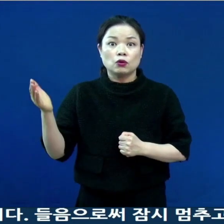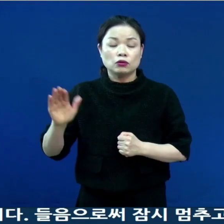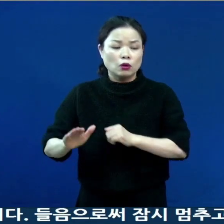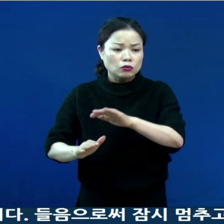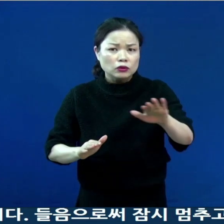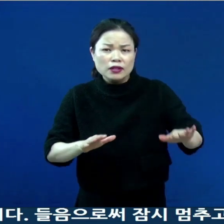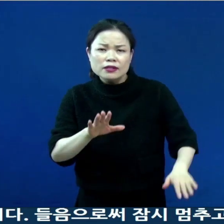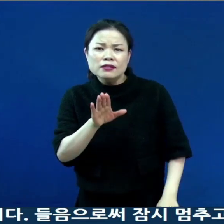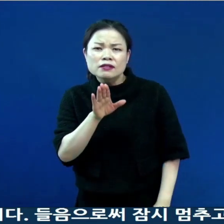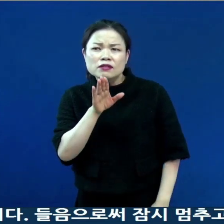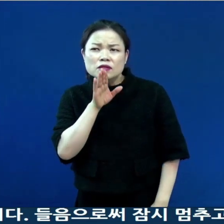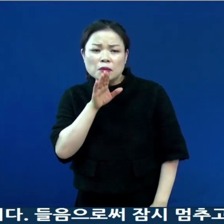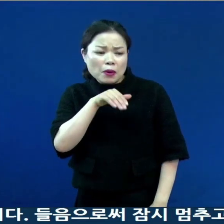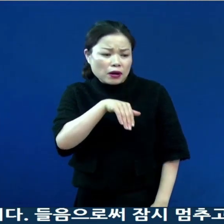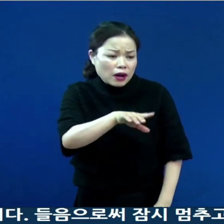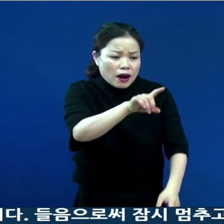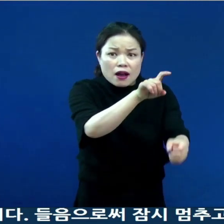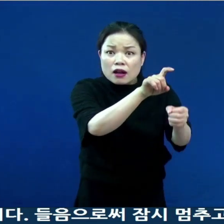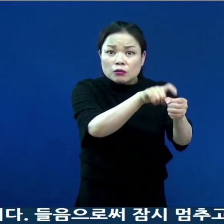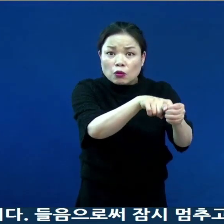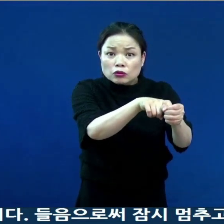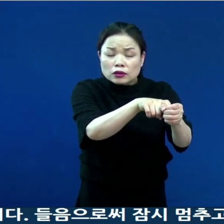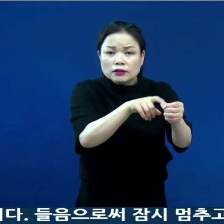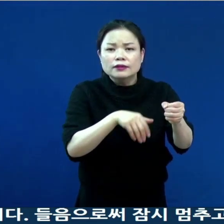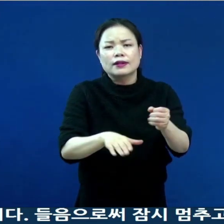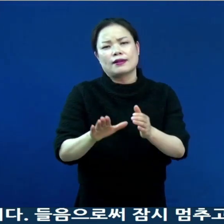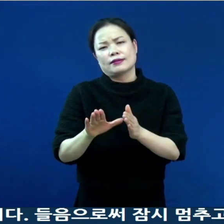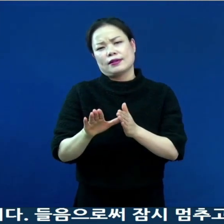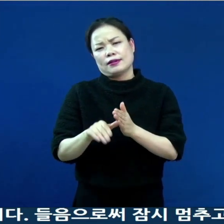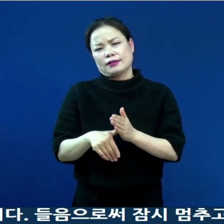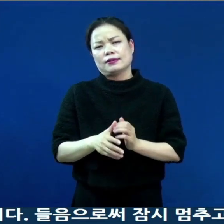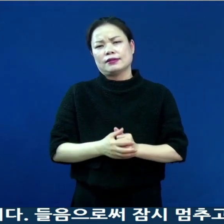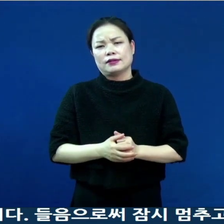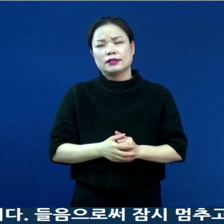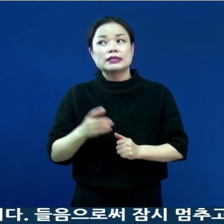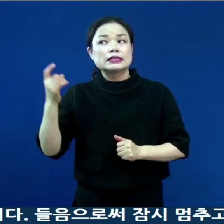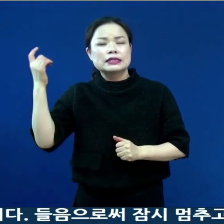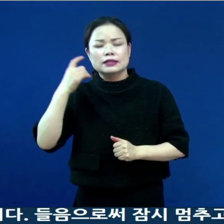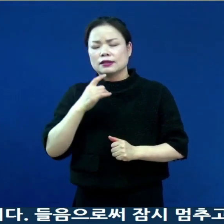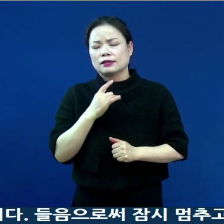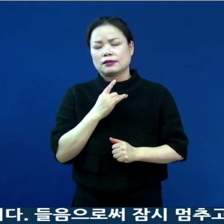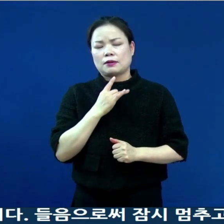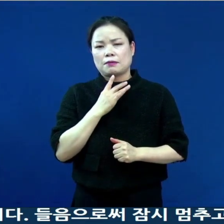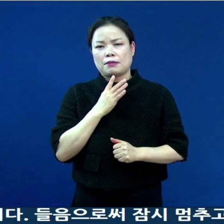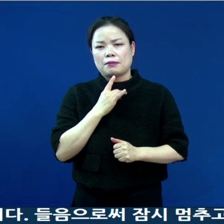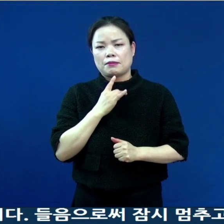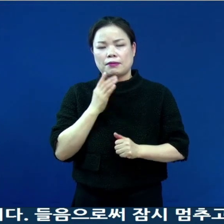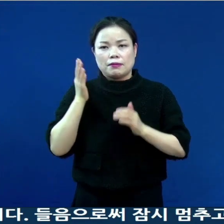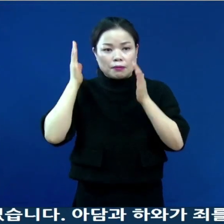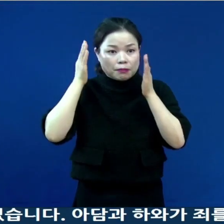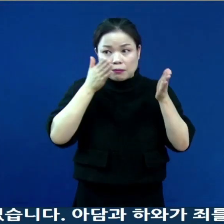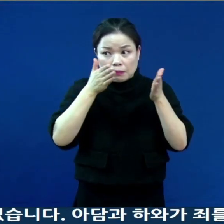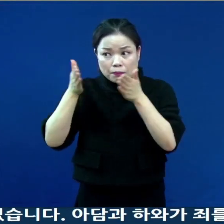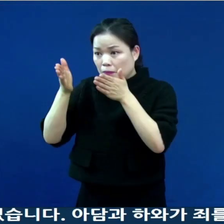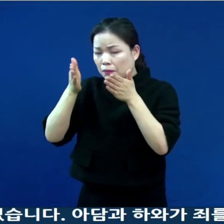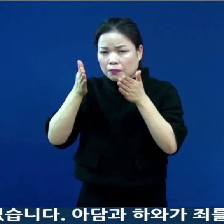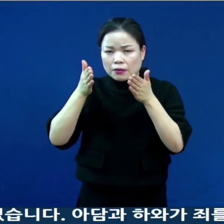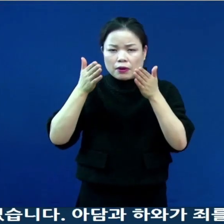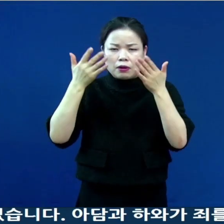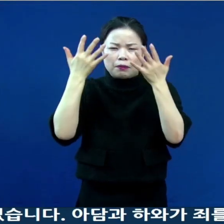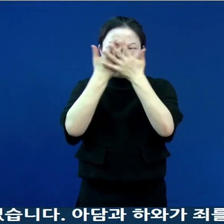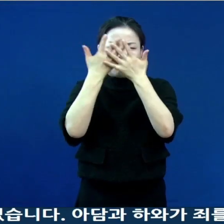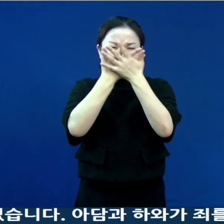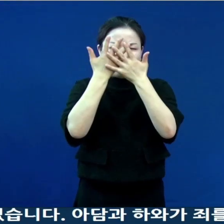우리가 정말 가야 할 목적지를 갈 때에는 듣는 것만 갖고는 방향 감각이 분명하지